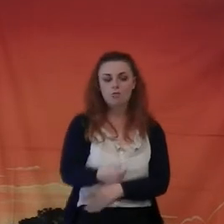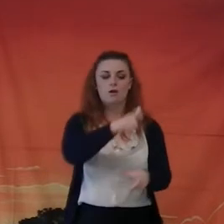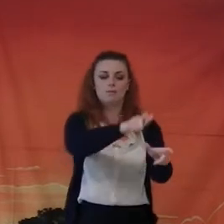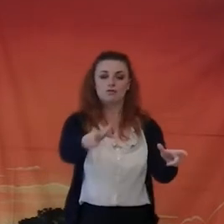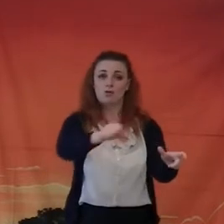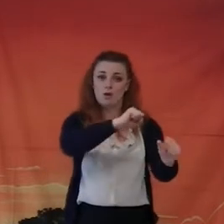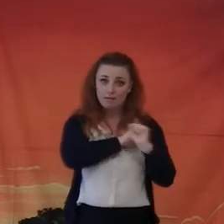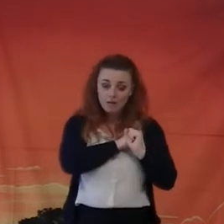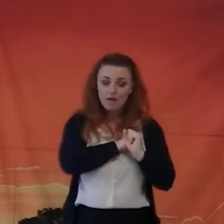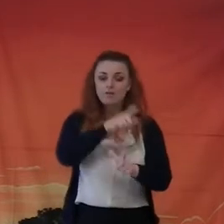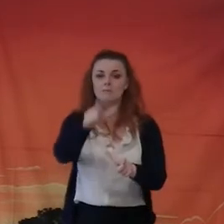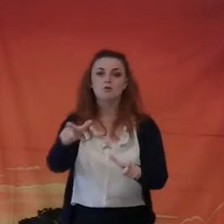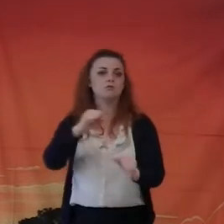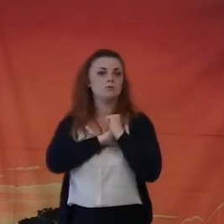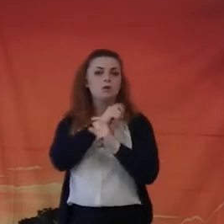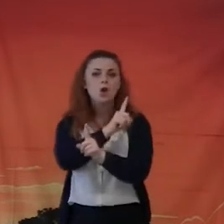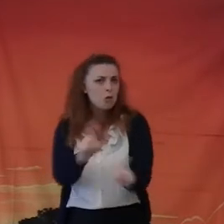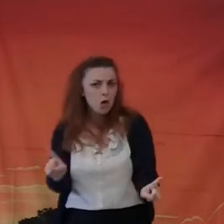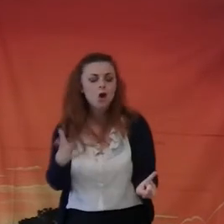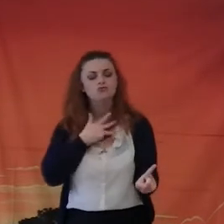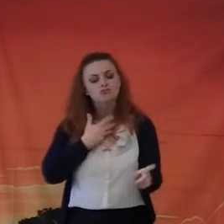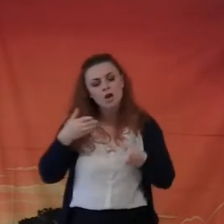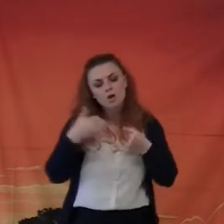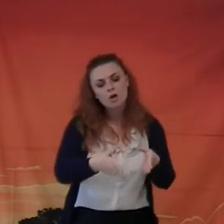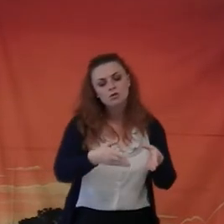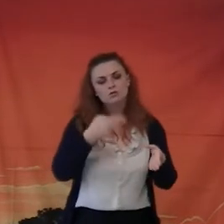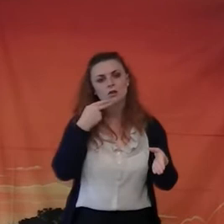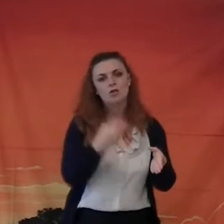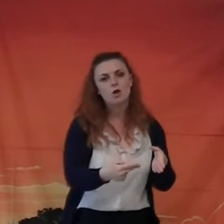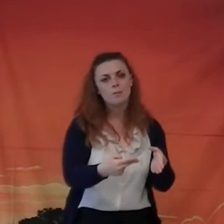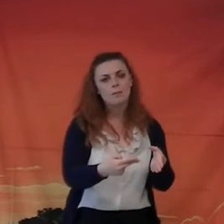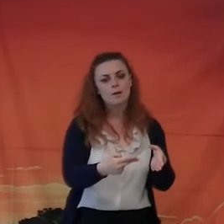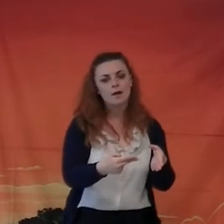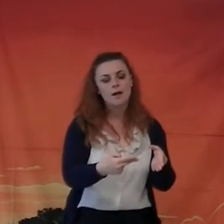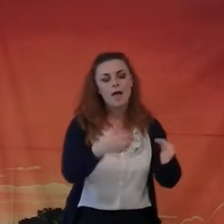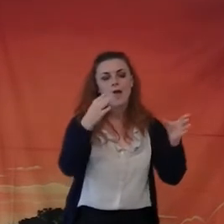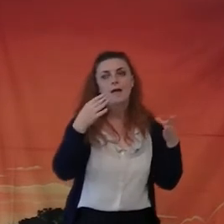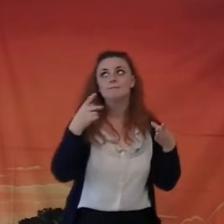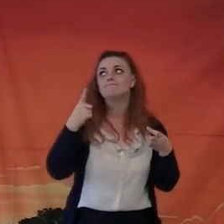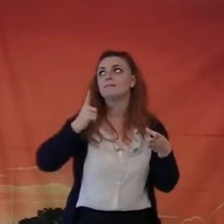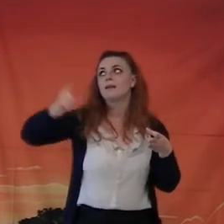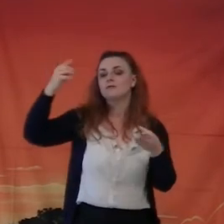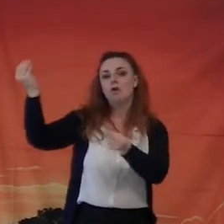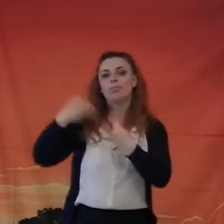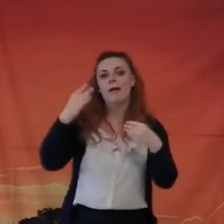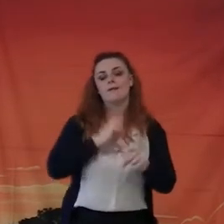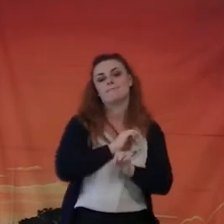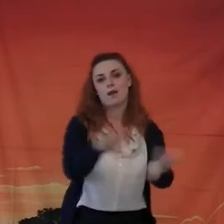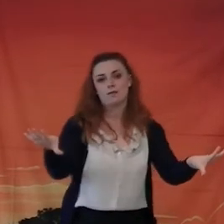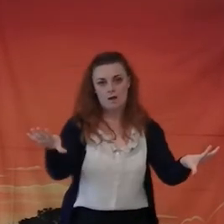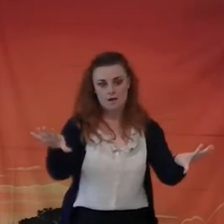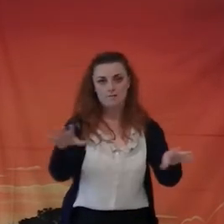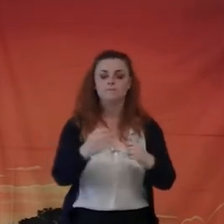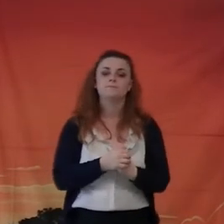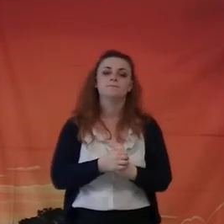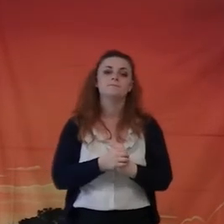che hanno aiutato, uno dei corsi si chiama Freedom in Christ, che sarebbe libertà in Cristo, quindi di come essere liberati